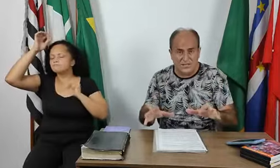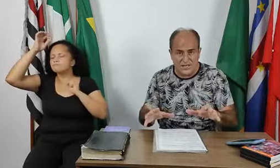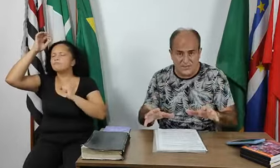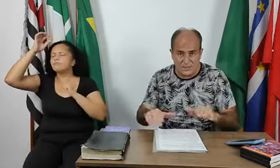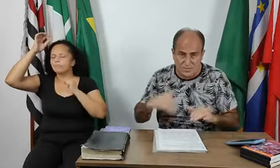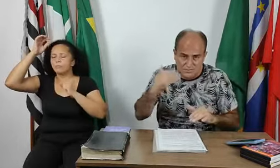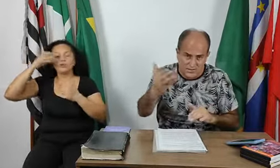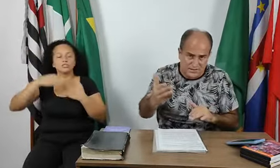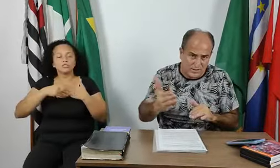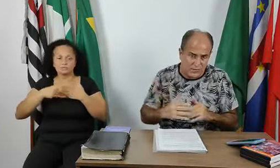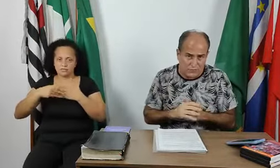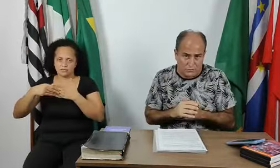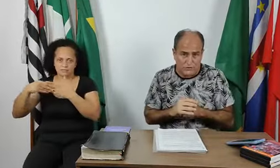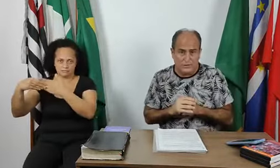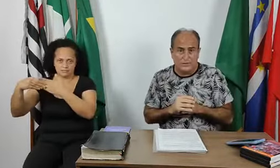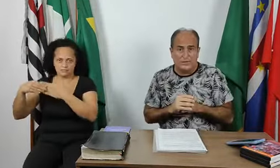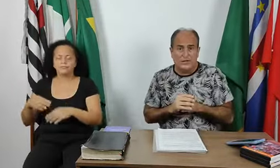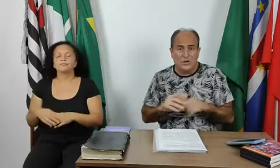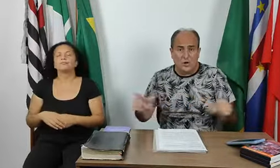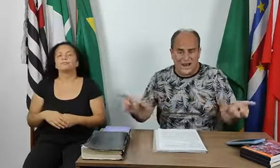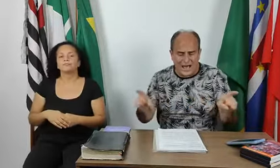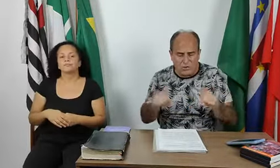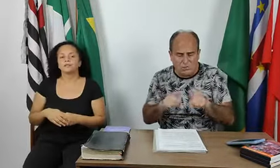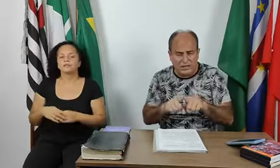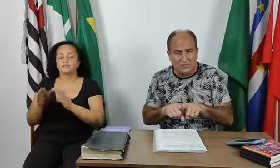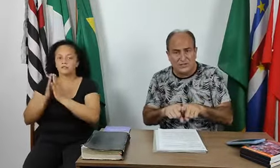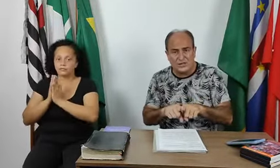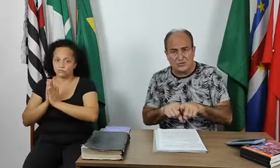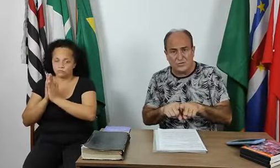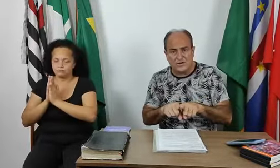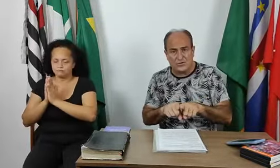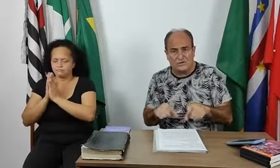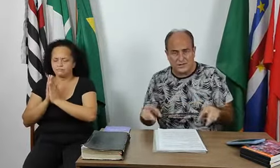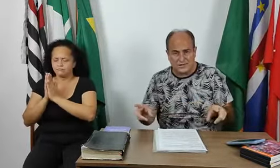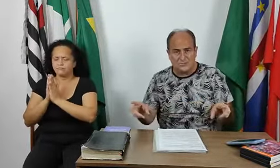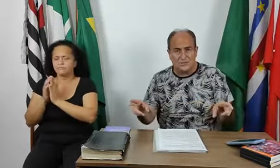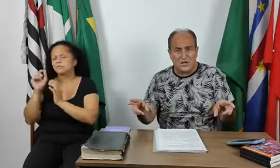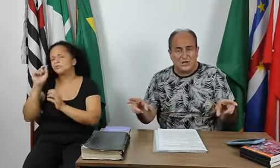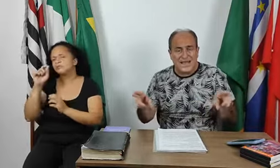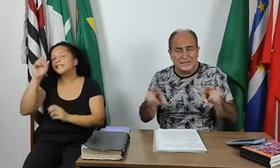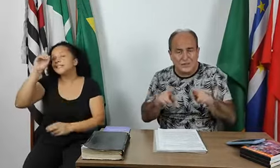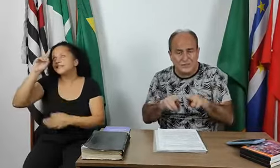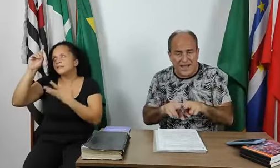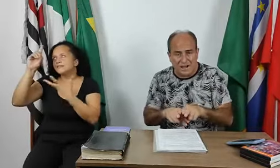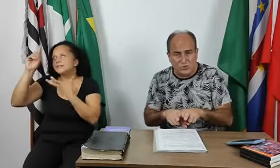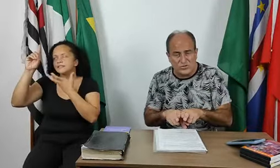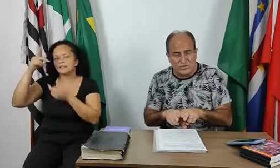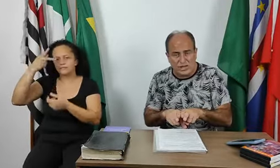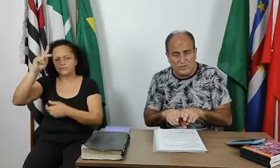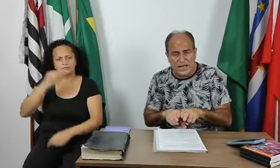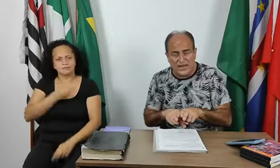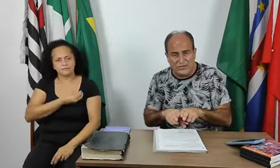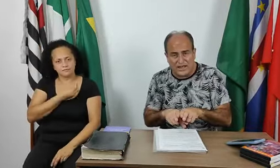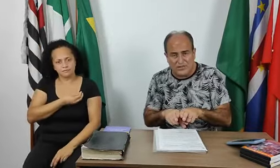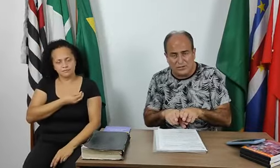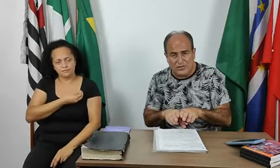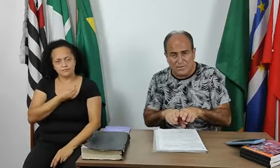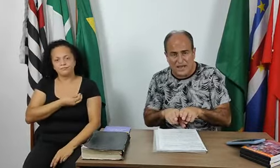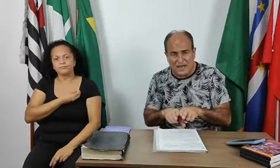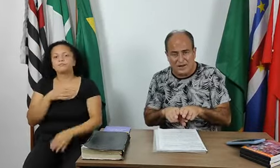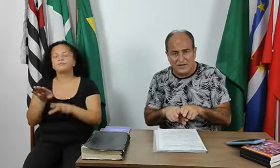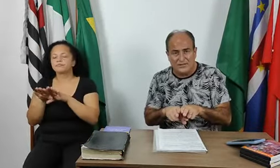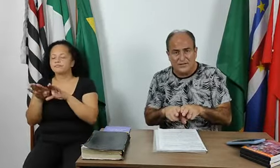gemidos inexprimíveis em teu favor e orar o plano de Deus para a sua vida e ativar a unção da revelação